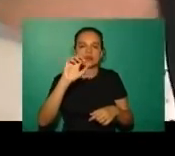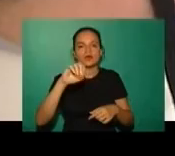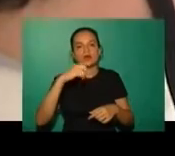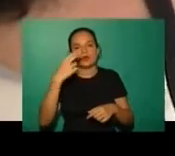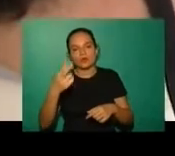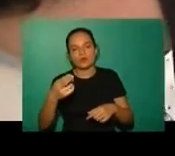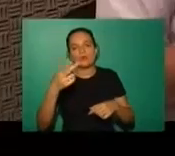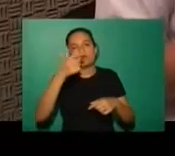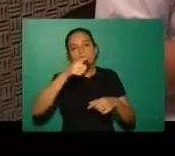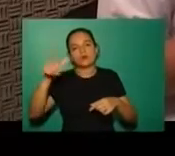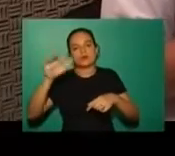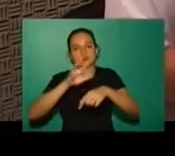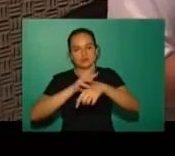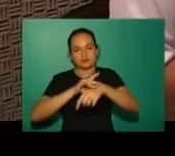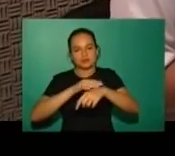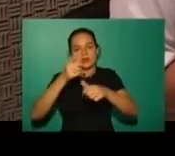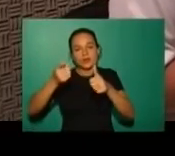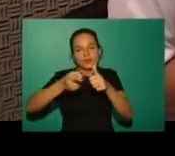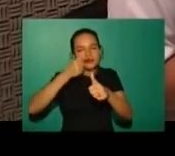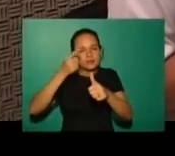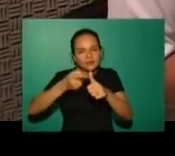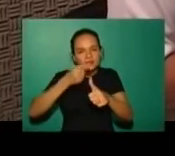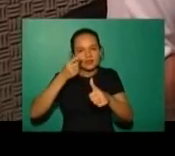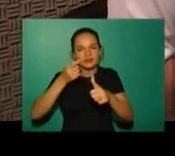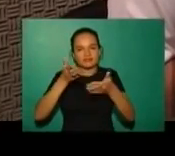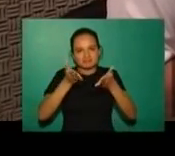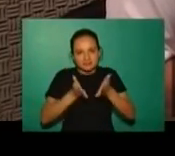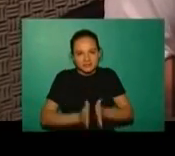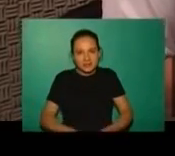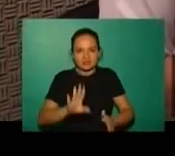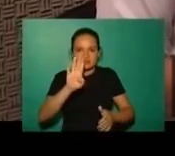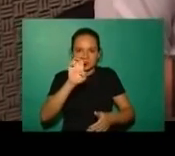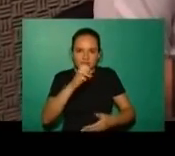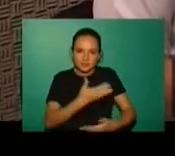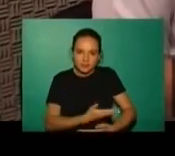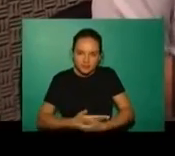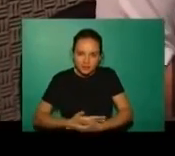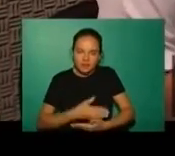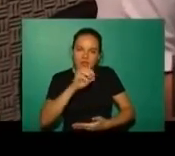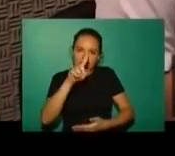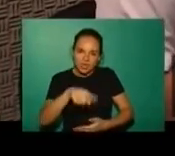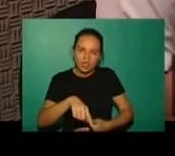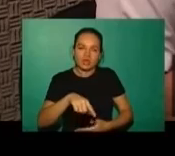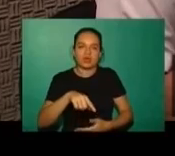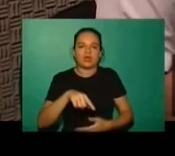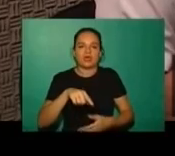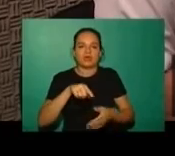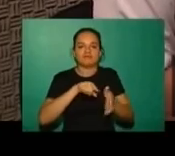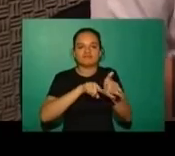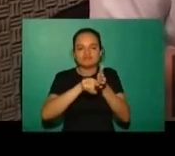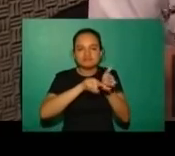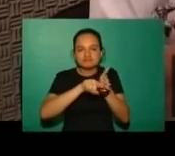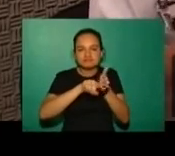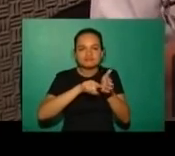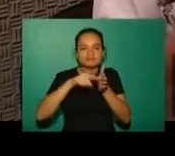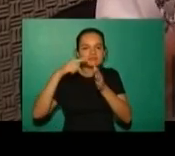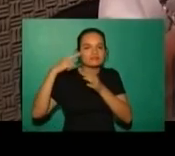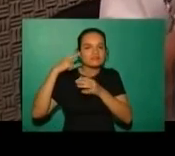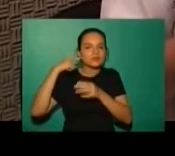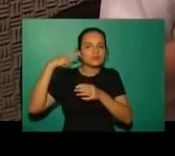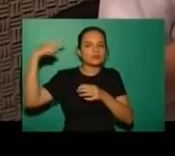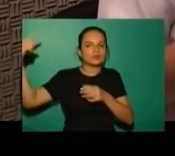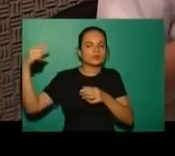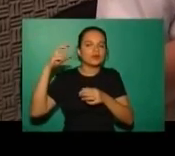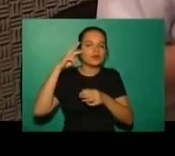da prematuridade. O primeiro exame que se faz é a impedanciometria. A impedanciometria